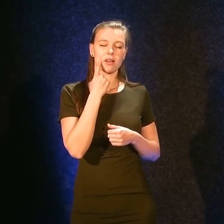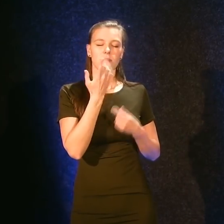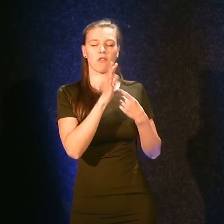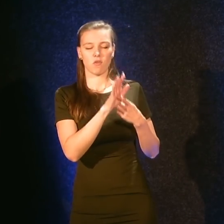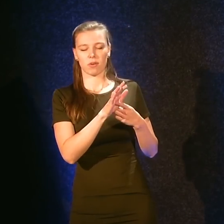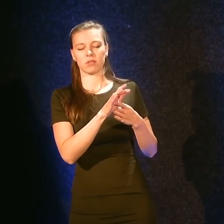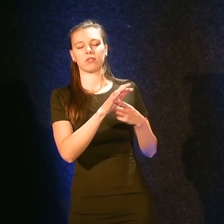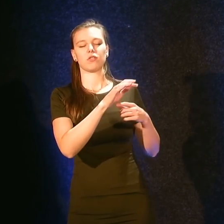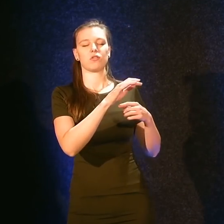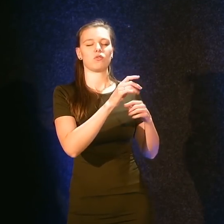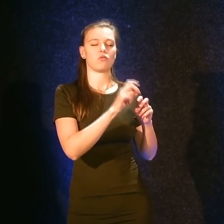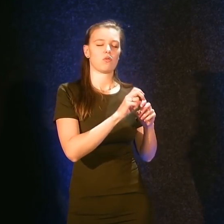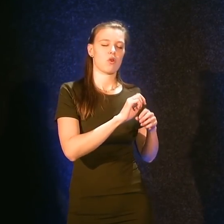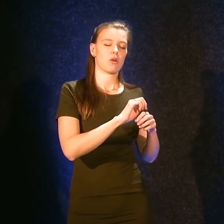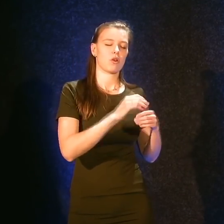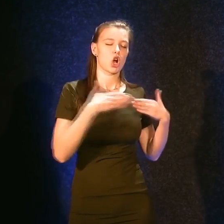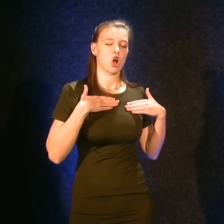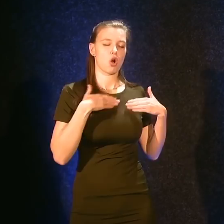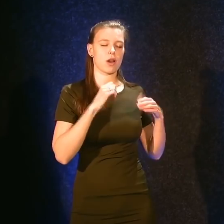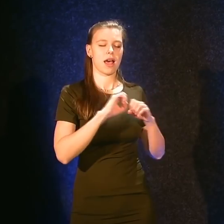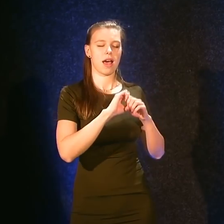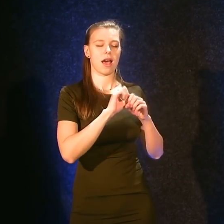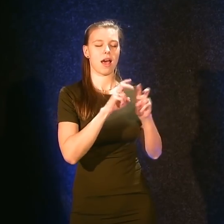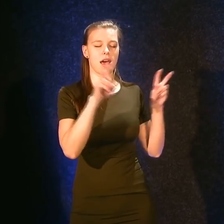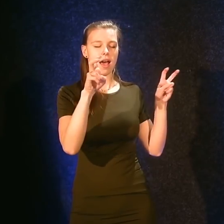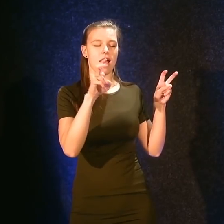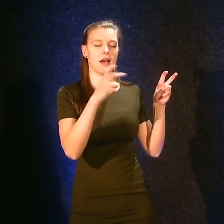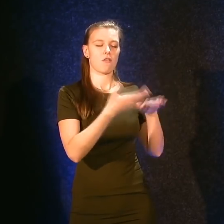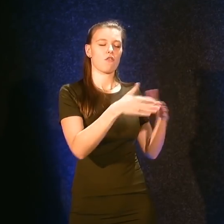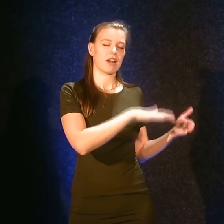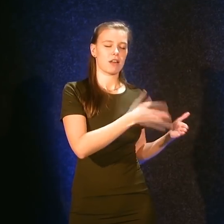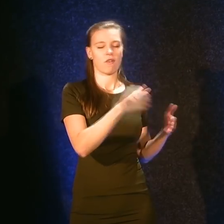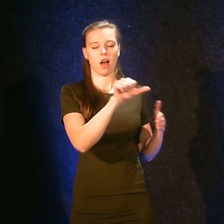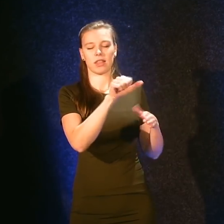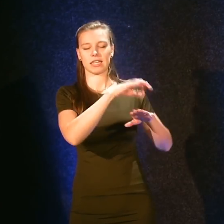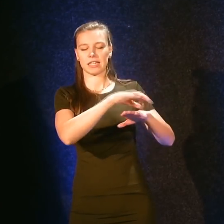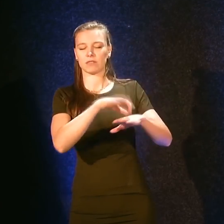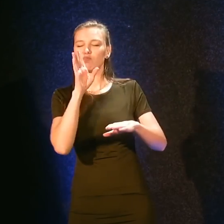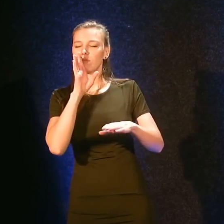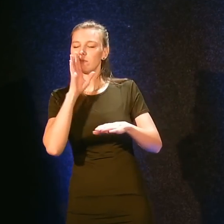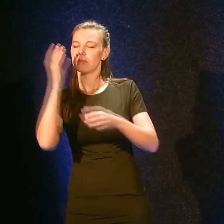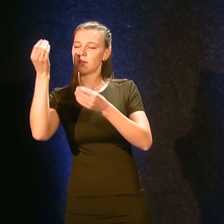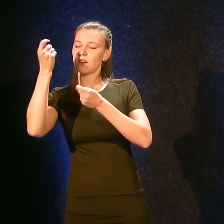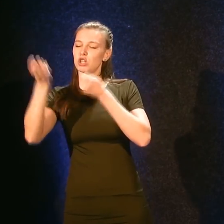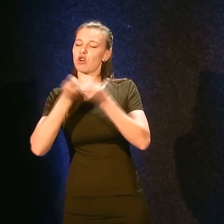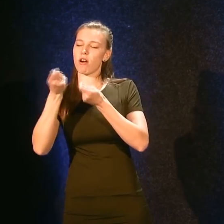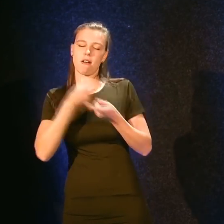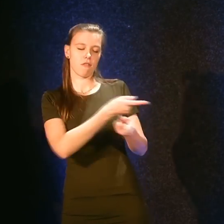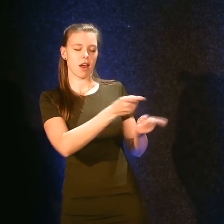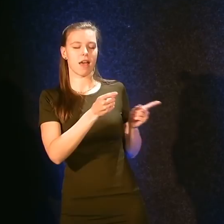andere ziekten. Ontfermt u zich, Heer. En geef hen geloof en vertrouwen.